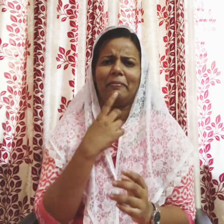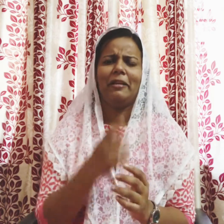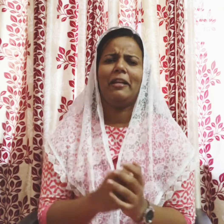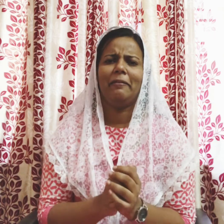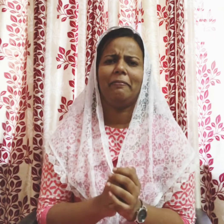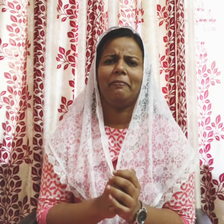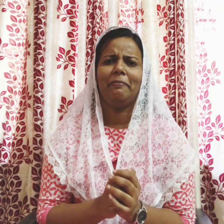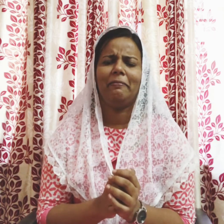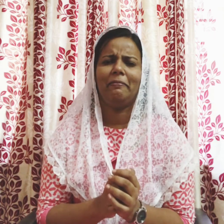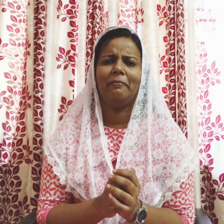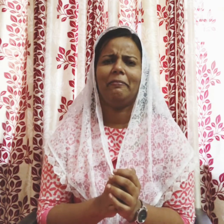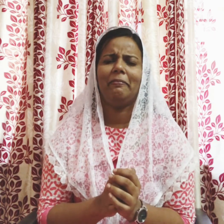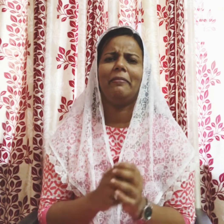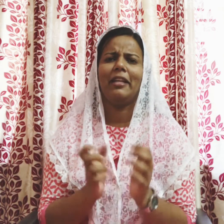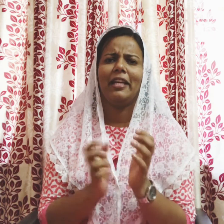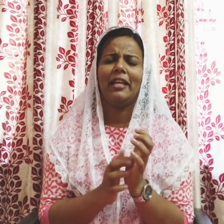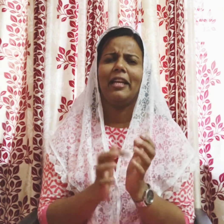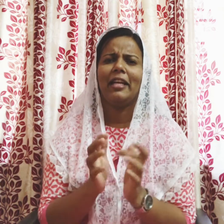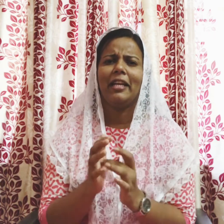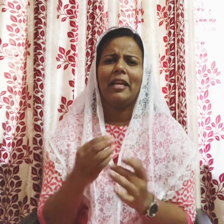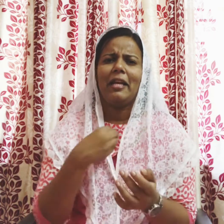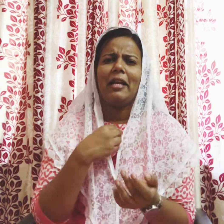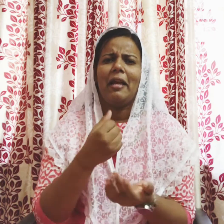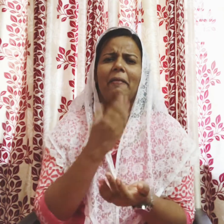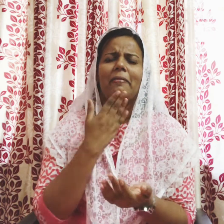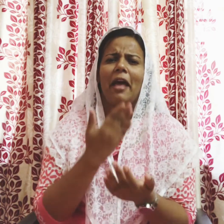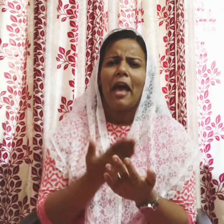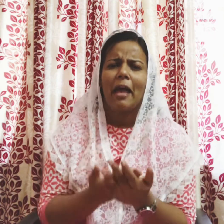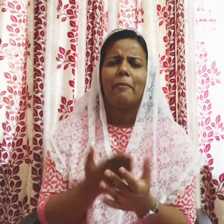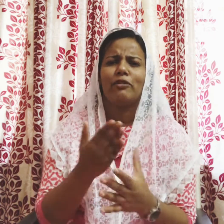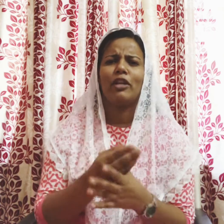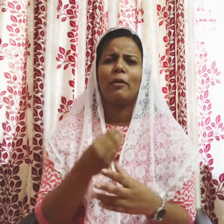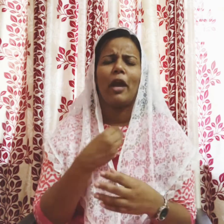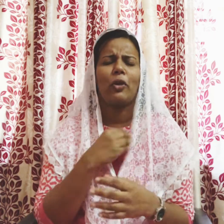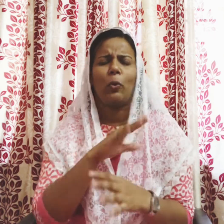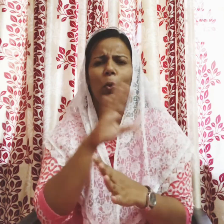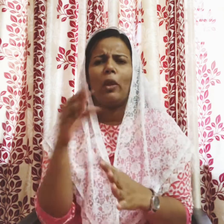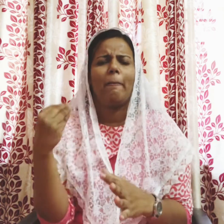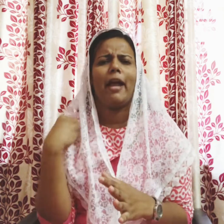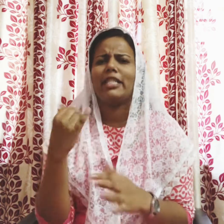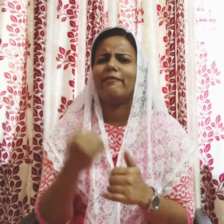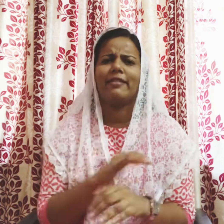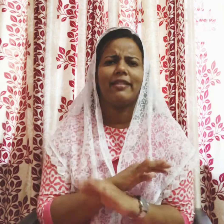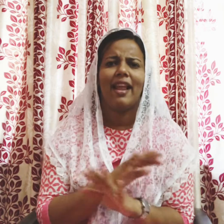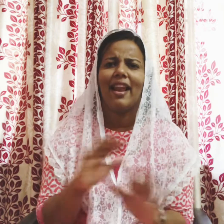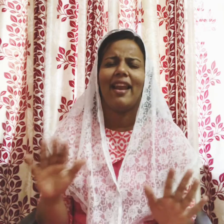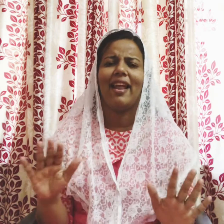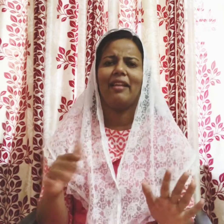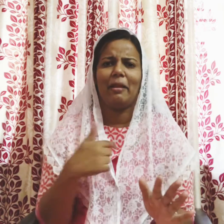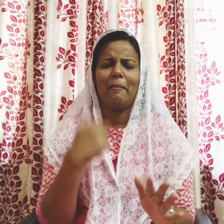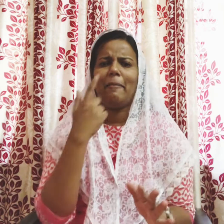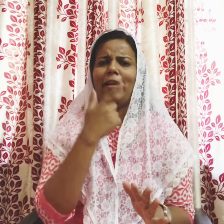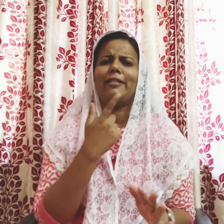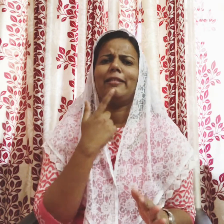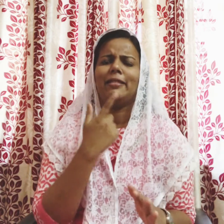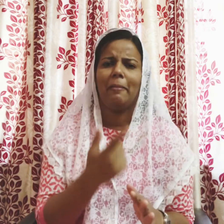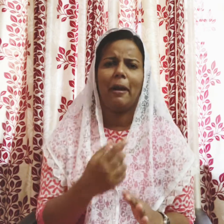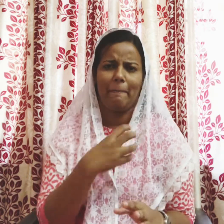ഇര കിട്ടാതെ വിശന്നിരുന്നാൽ, ഐ മീൻ യഹോവയെ അന്വേഷിക്കുന്ന എനിക്ക് നന്മയ്ക്ക് കുറവ് വരികയില്ല എന്തൊക്കെ സംഭവിച്ചാലും. അത് നമ്മുടെ മനസ്സിൽ, നമ്മുടെ